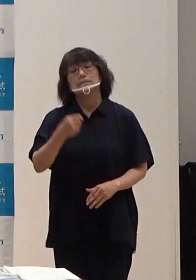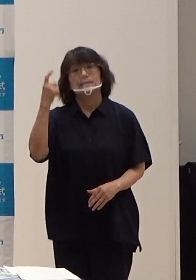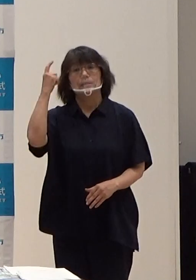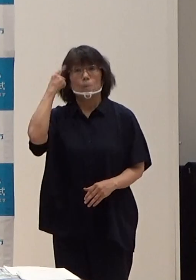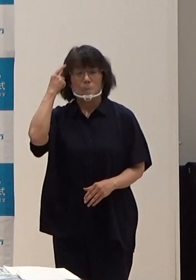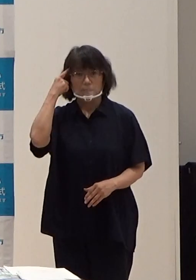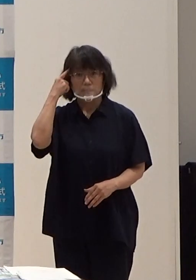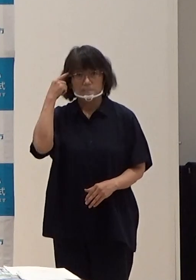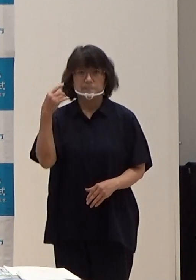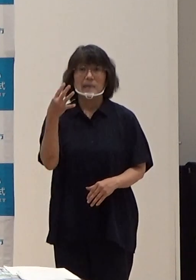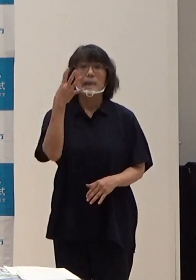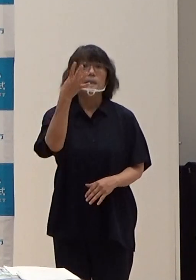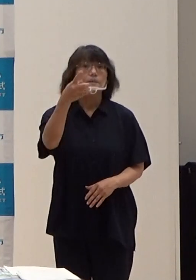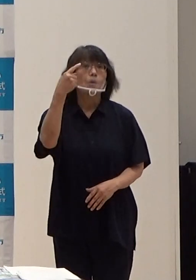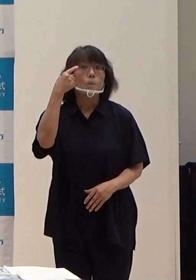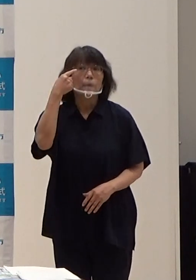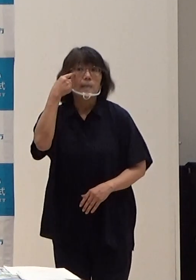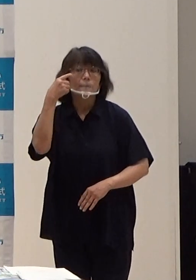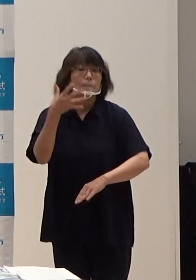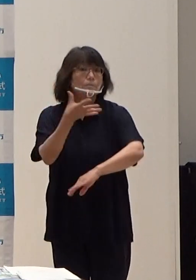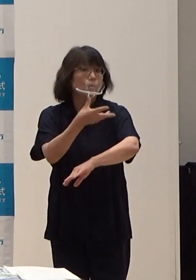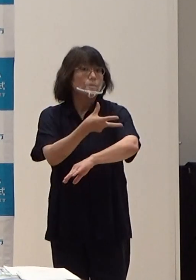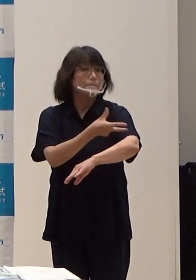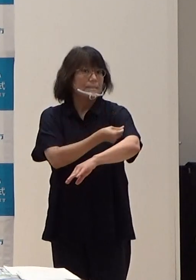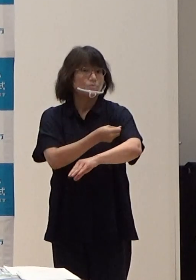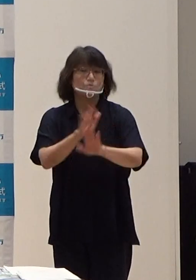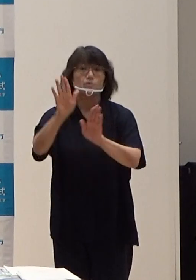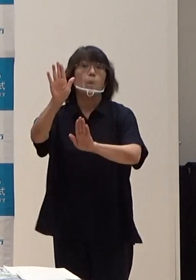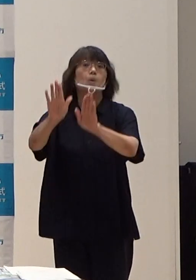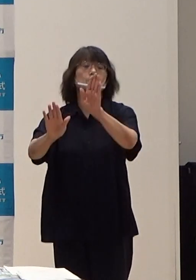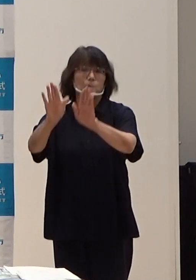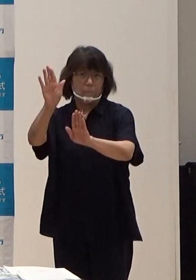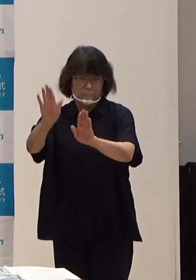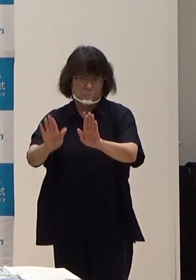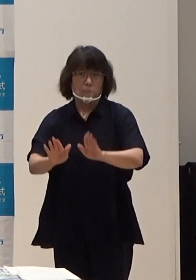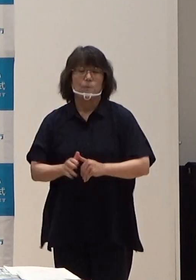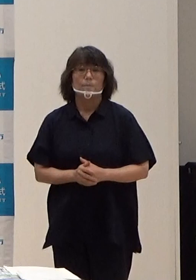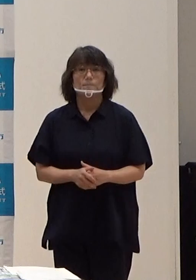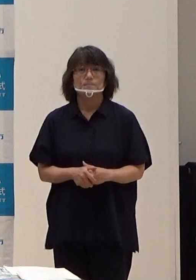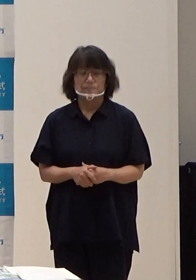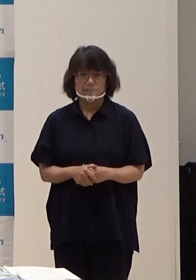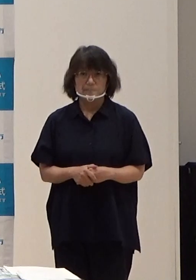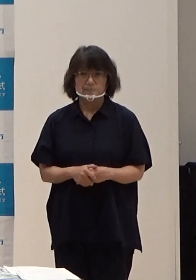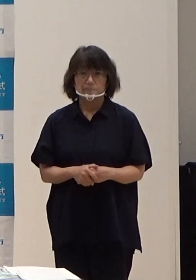接種の状況でございますが、資料の 3-3 にございますように、